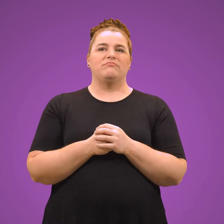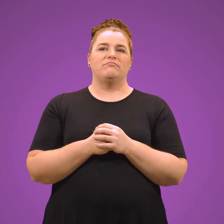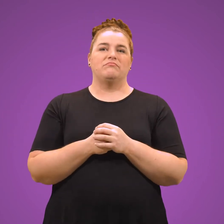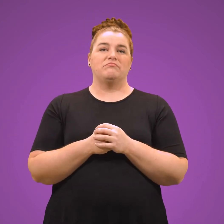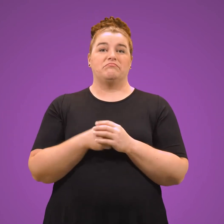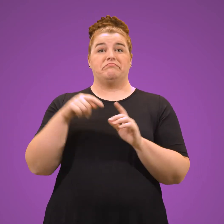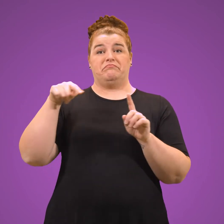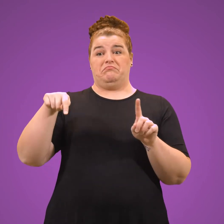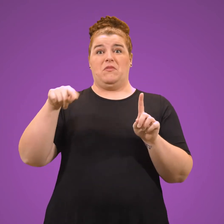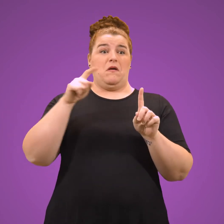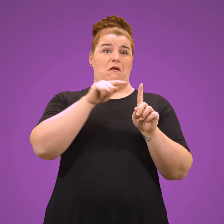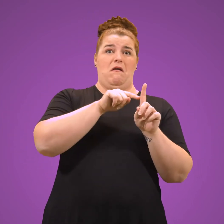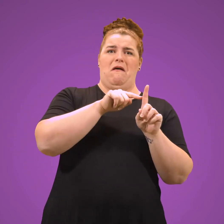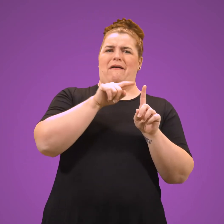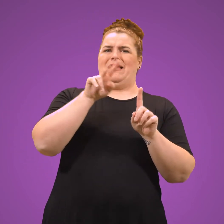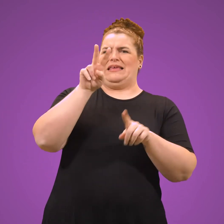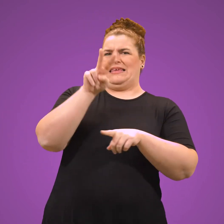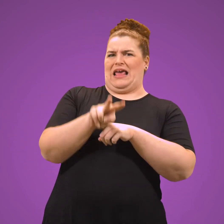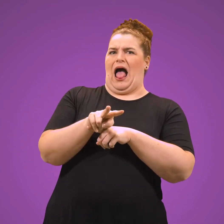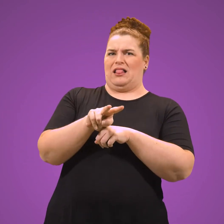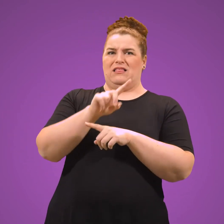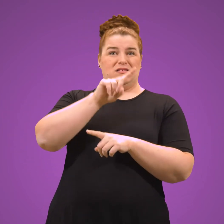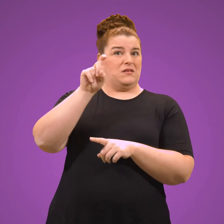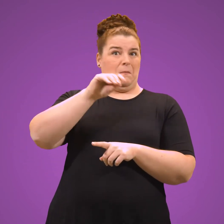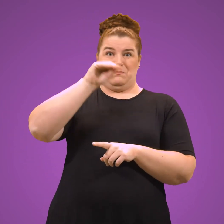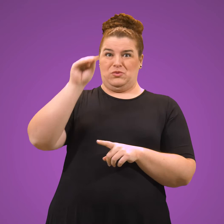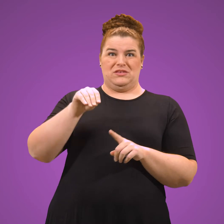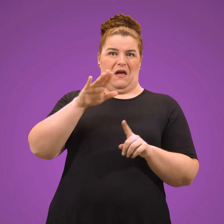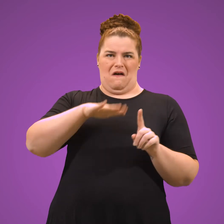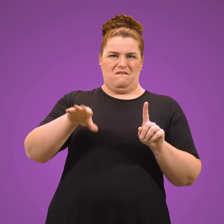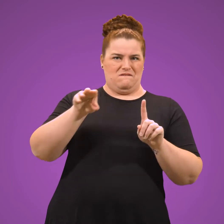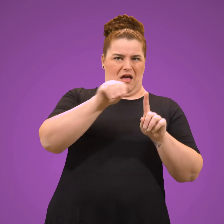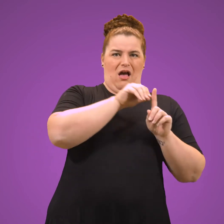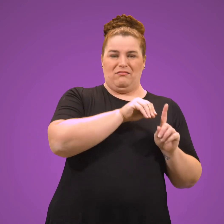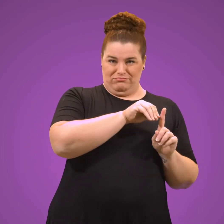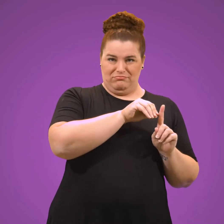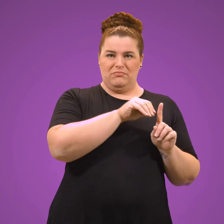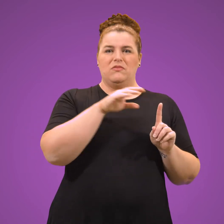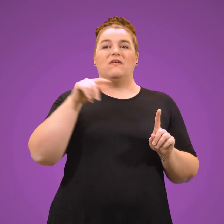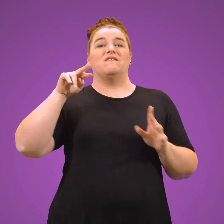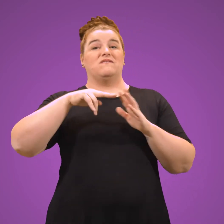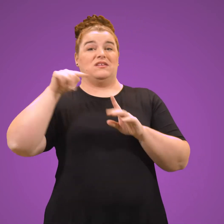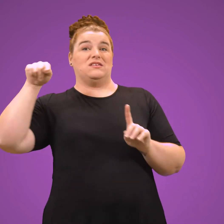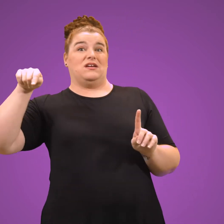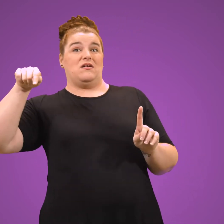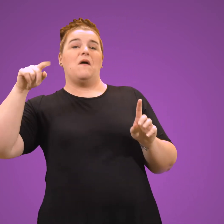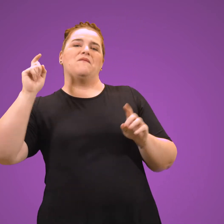Une personne a la garde à 100% des enfants et l'autre doit payer une pension alimentaire.